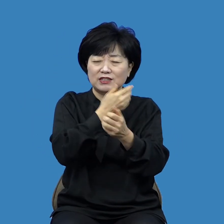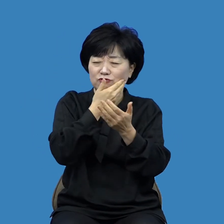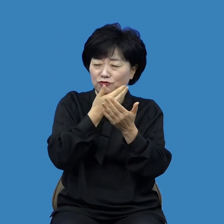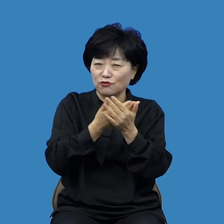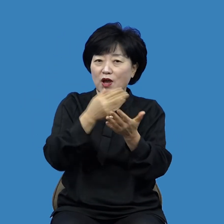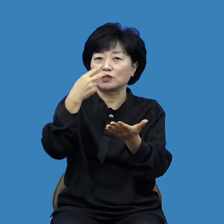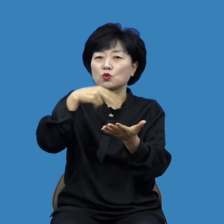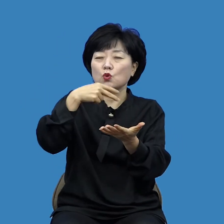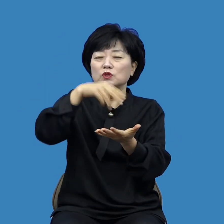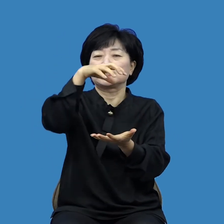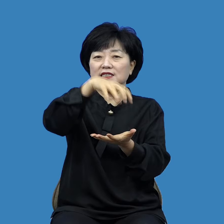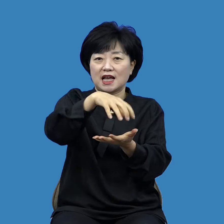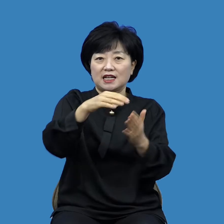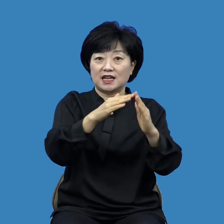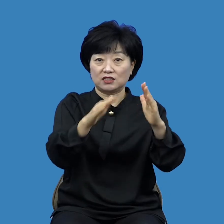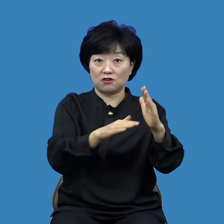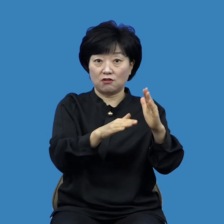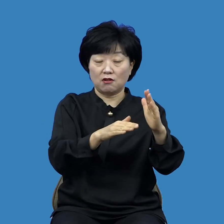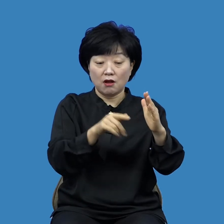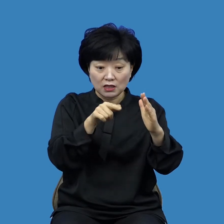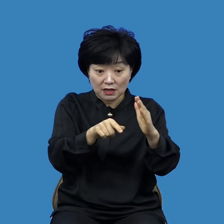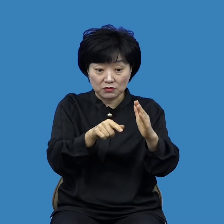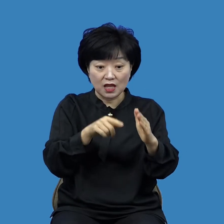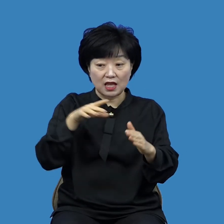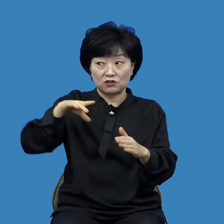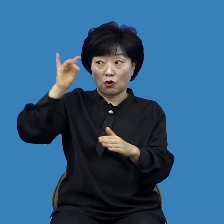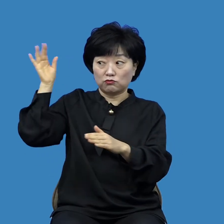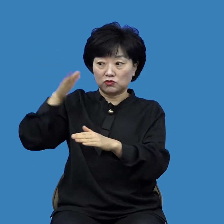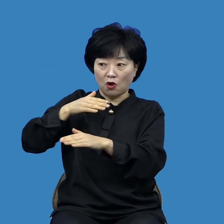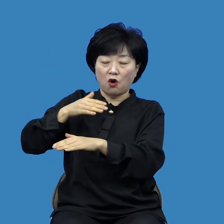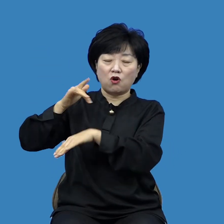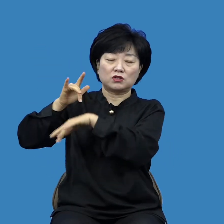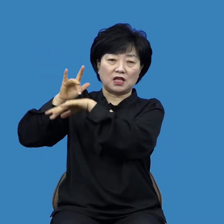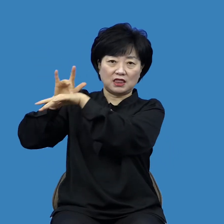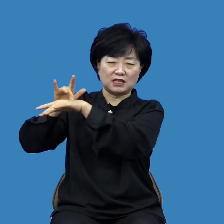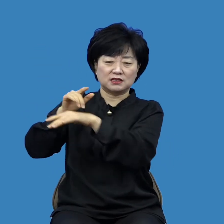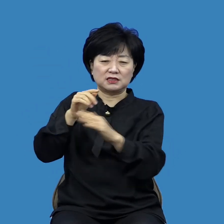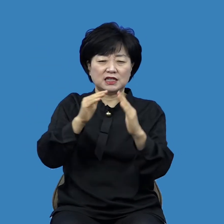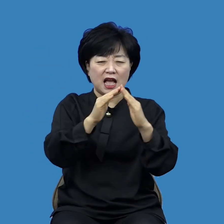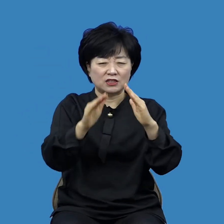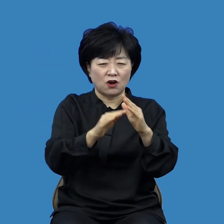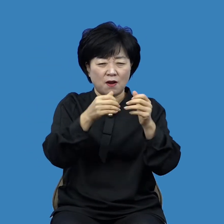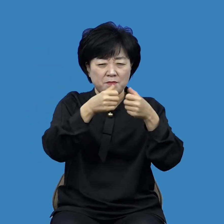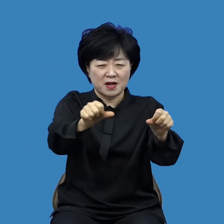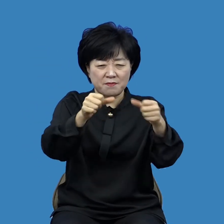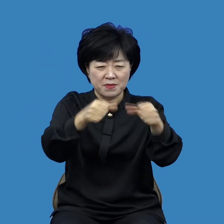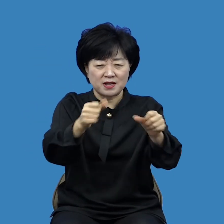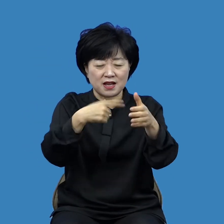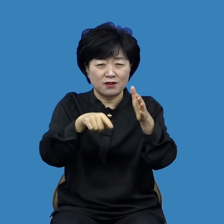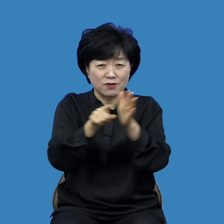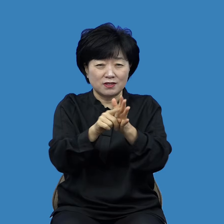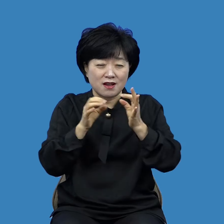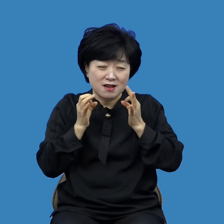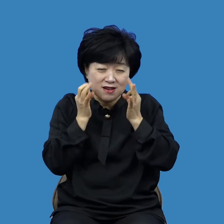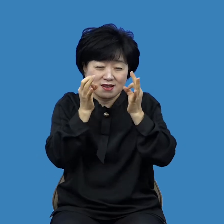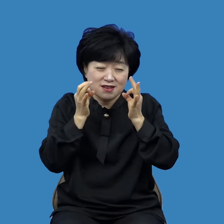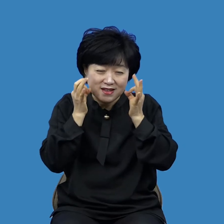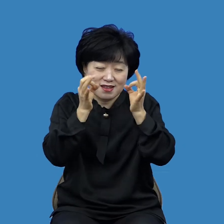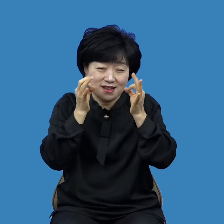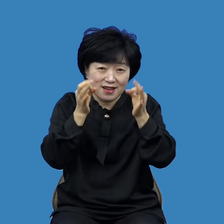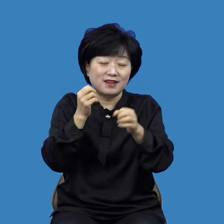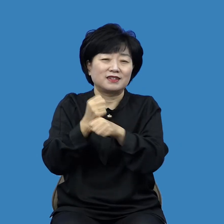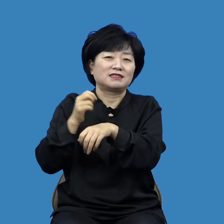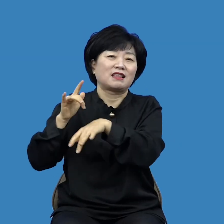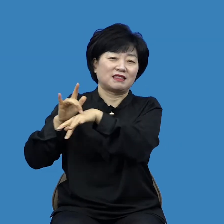때문에 사단은 태초부터 지금까지 이 가정을 파괴하려고 수많은 시도들을 해왔고 또 지금까지 그렇게 일하고 있습니다. 그래서 가정이